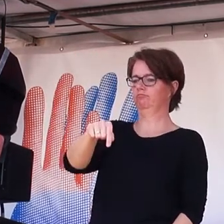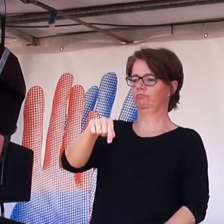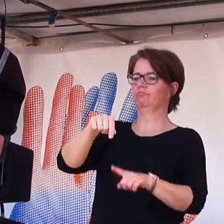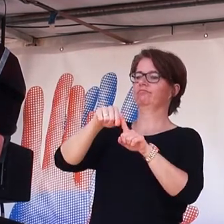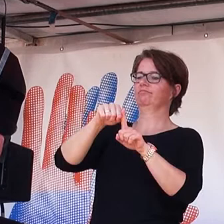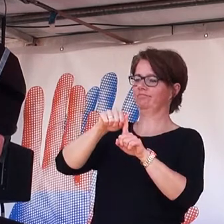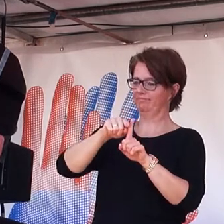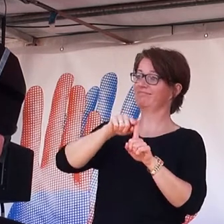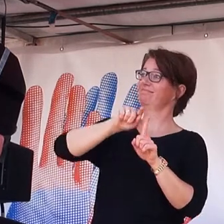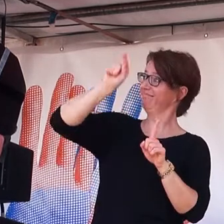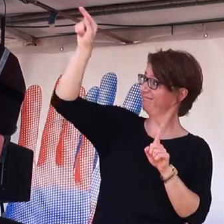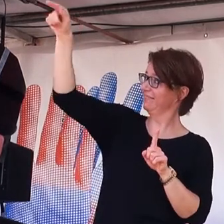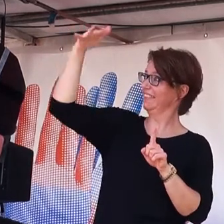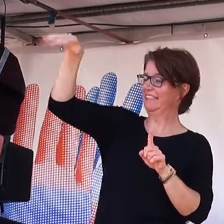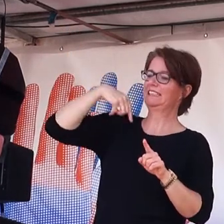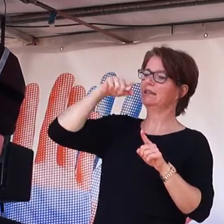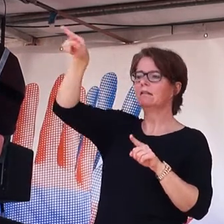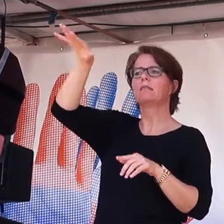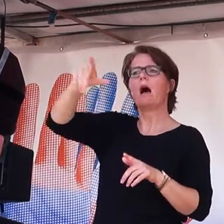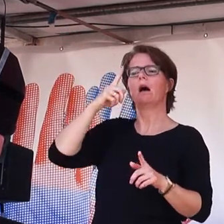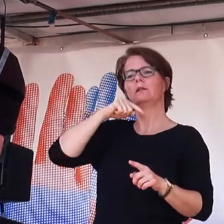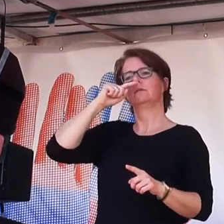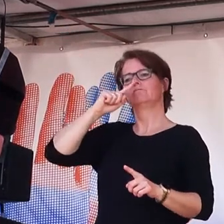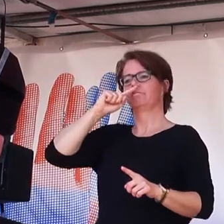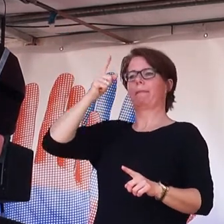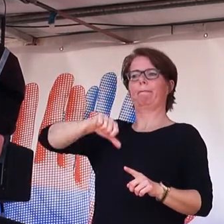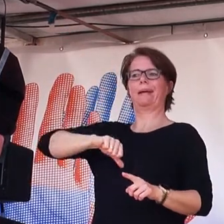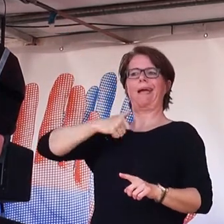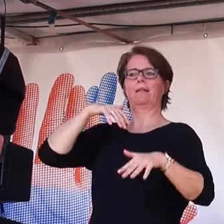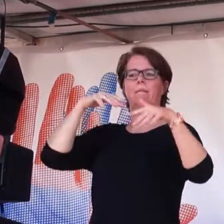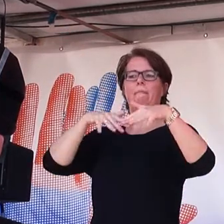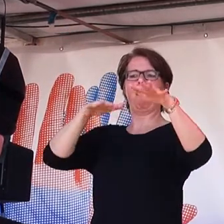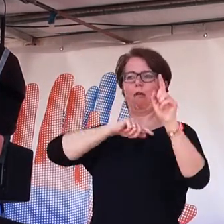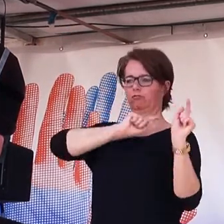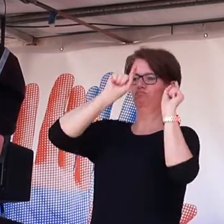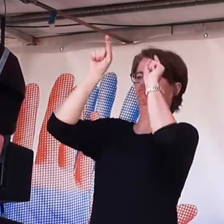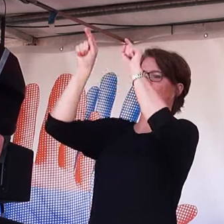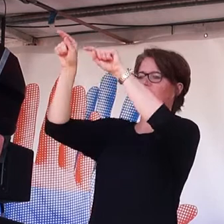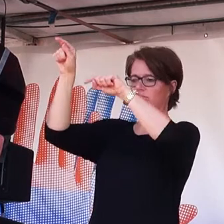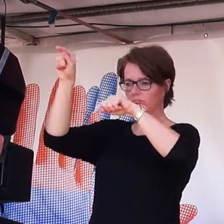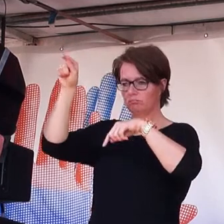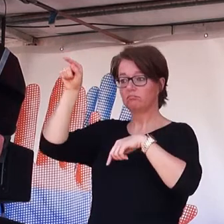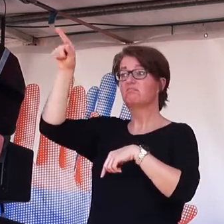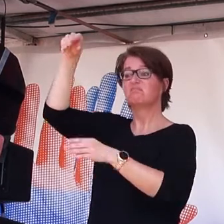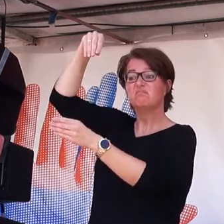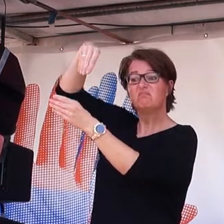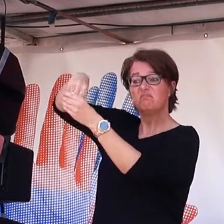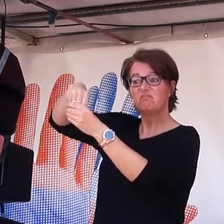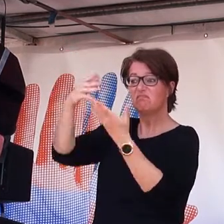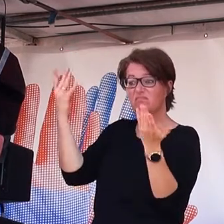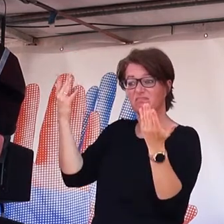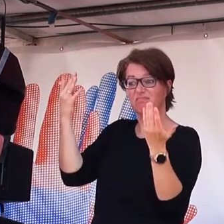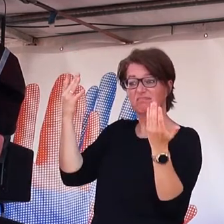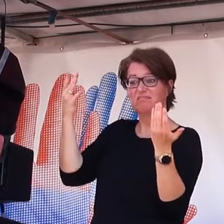LGBTI unterstützt werden sollten, die Teilnehmer, als sie aus einer Kirche herausgekommen sind, mit Kot und